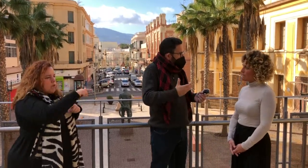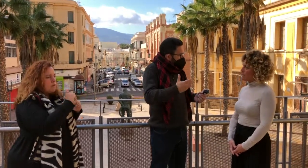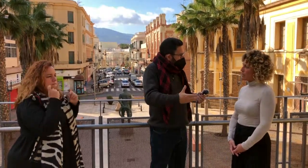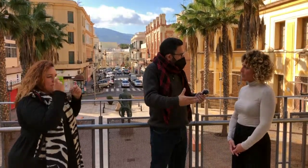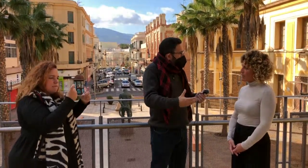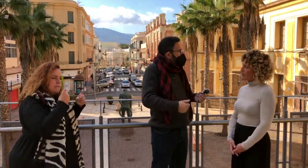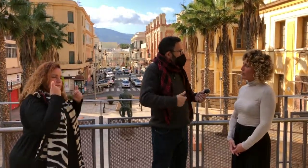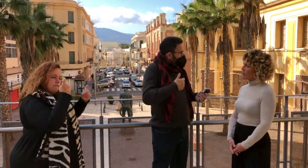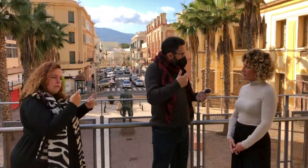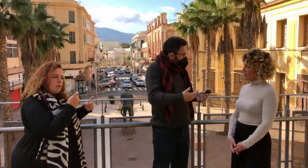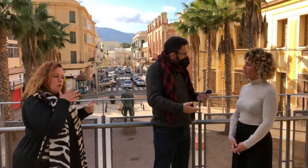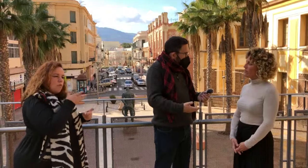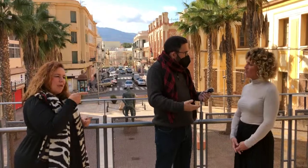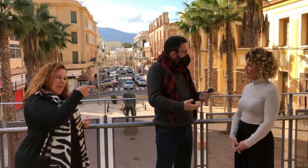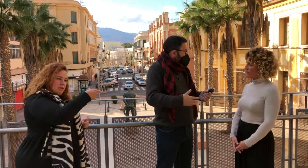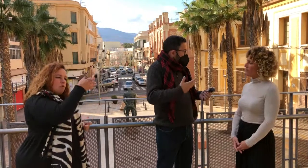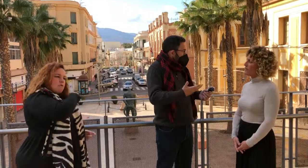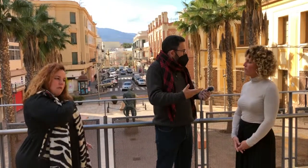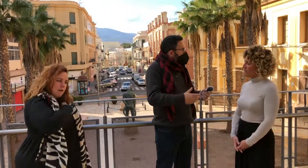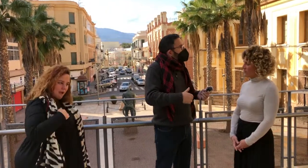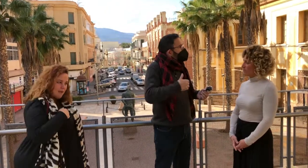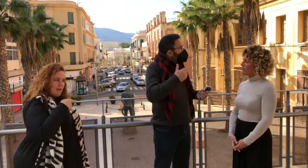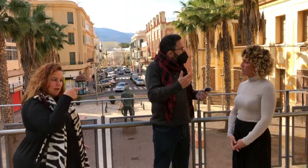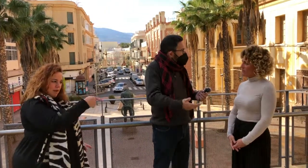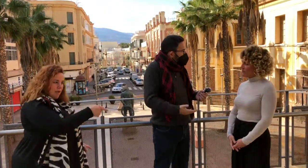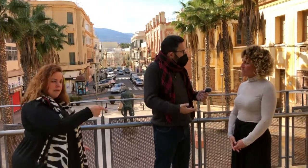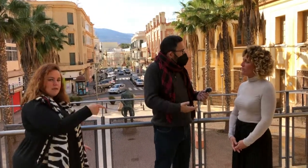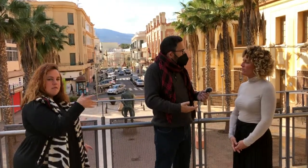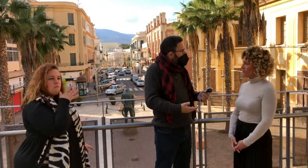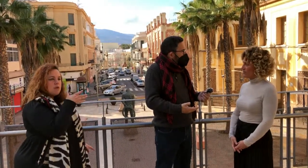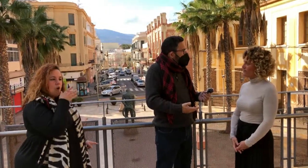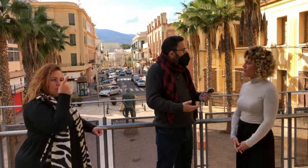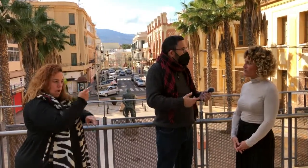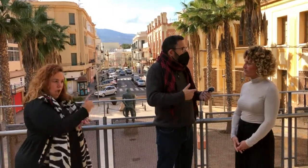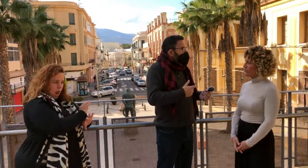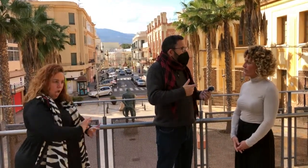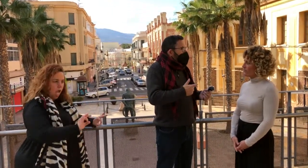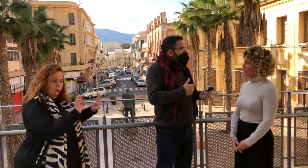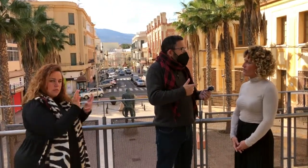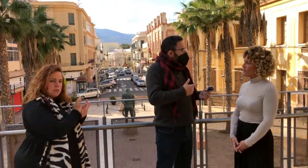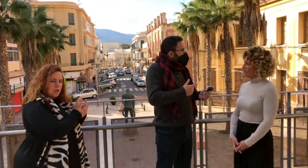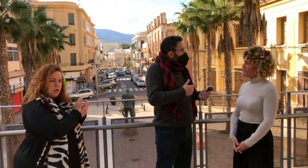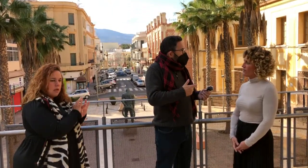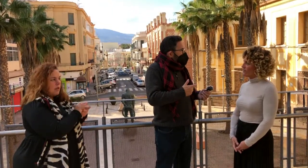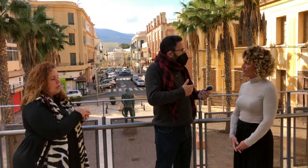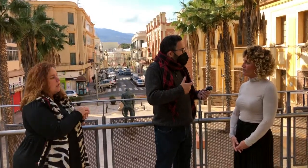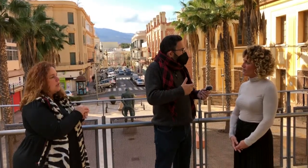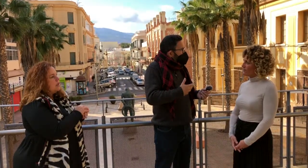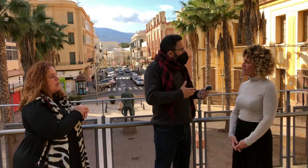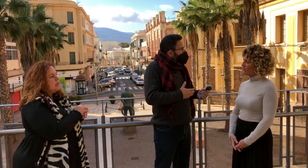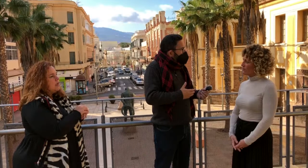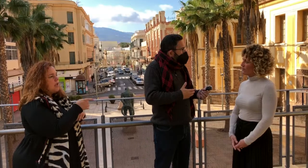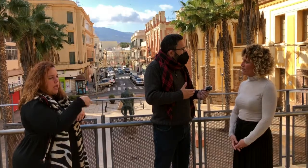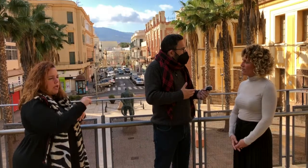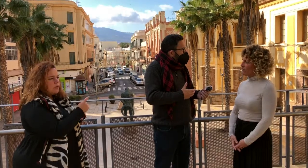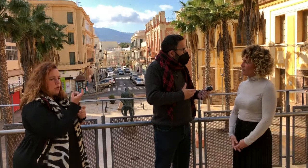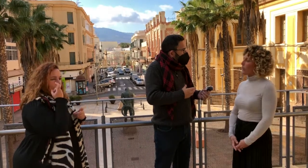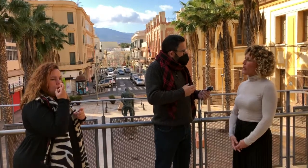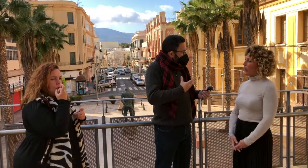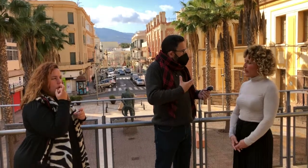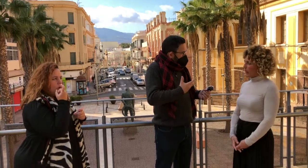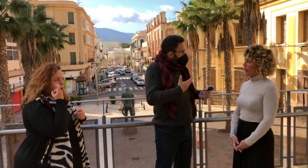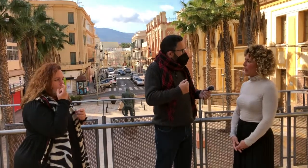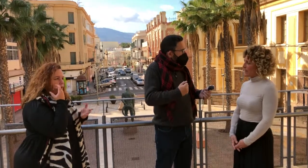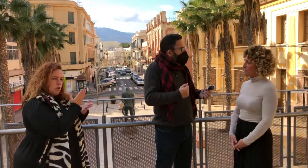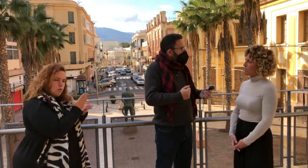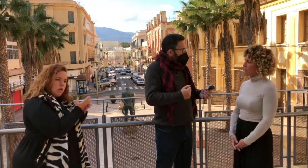realmente están ahí porque quieren estar, nadie les obliga, están ahí porque quieren estar y son buenos estudiantes, o sea,